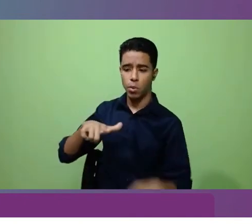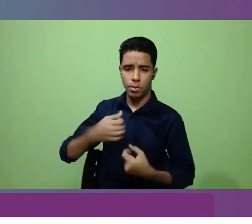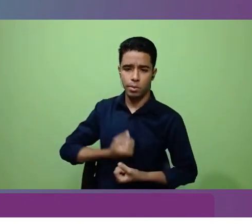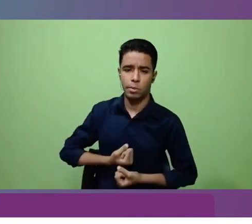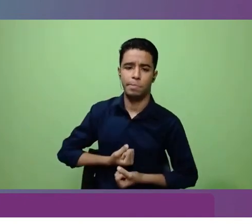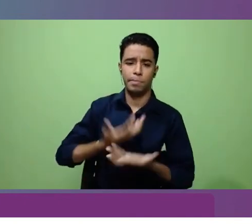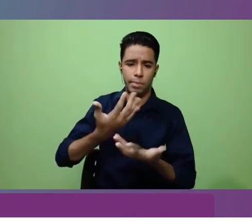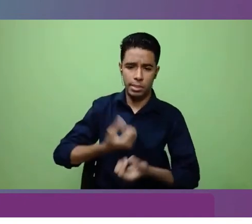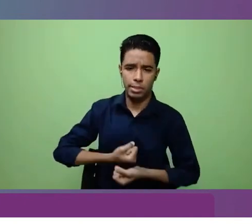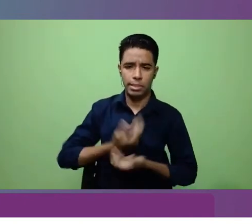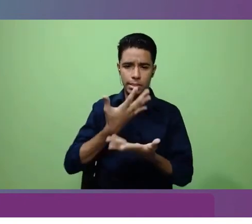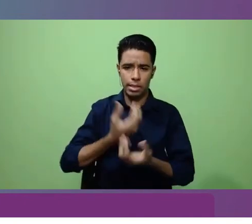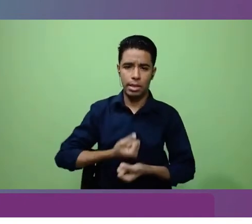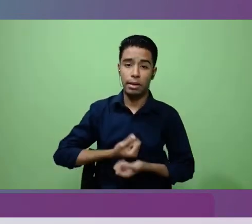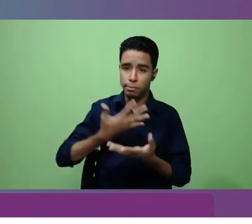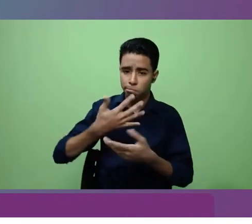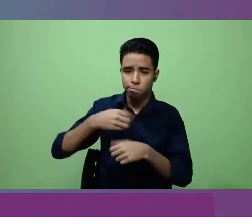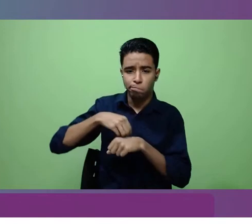adaptando o contexto.